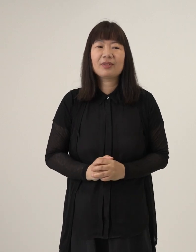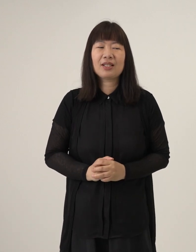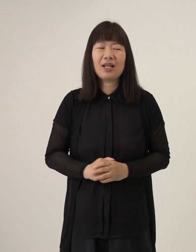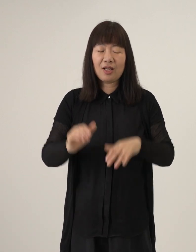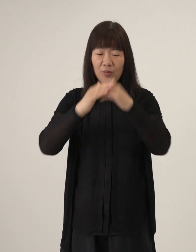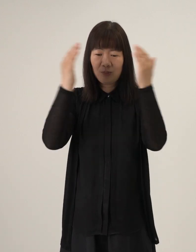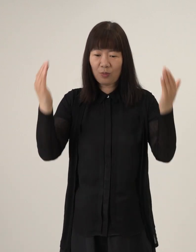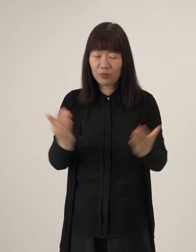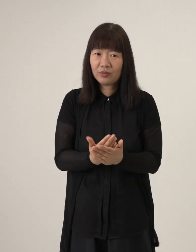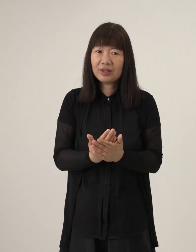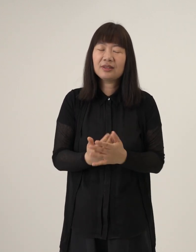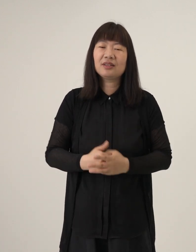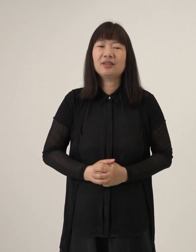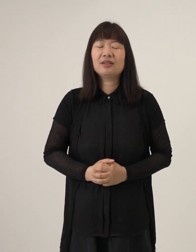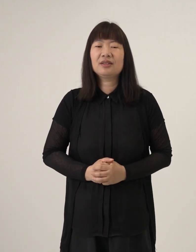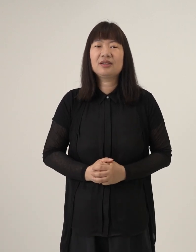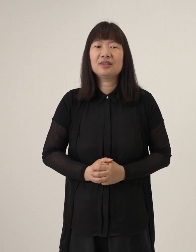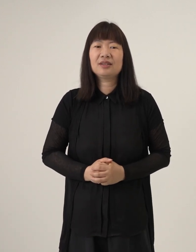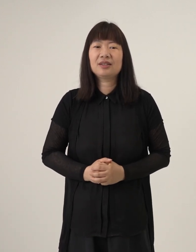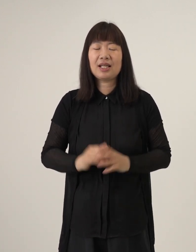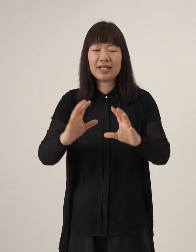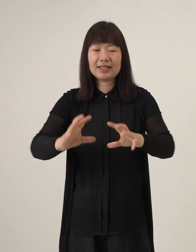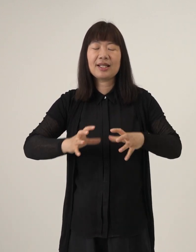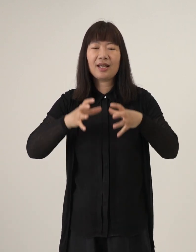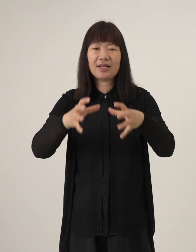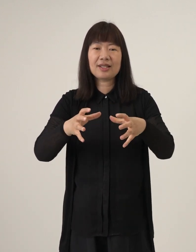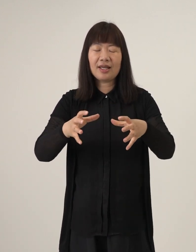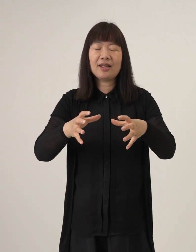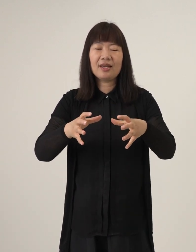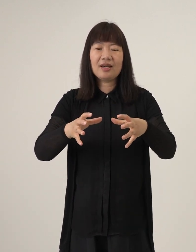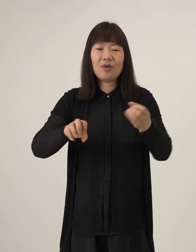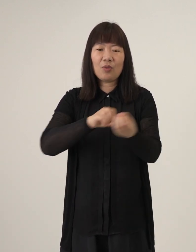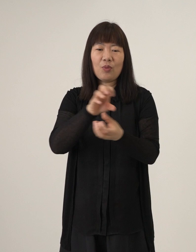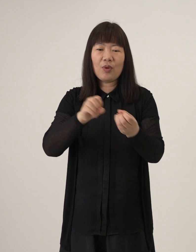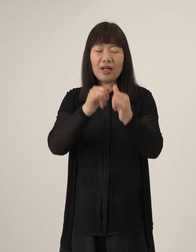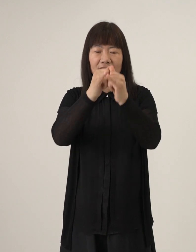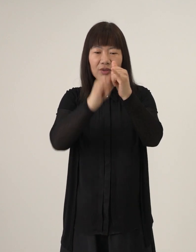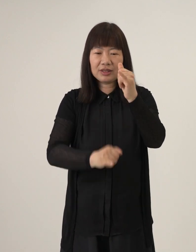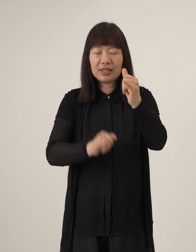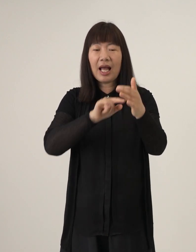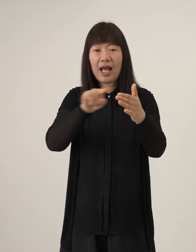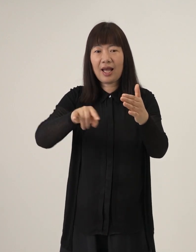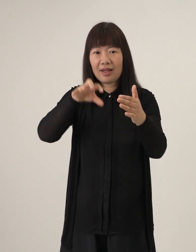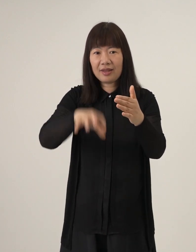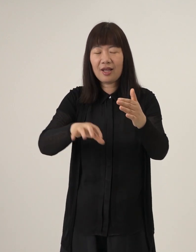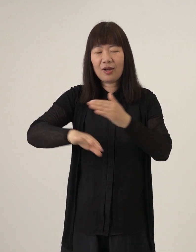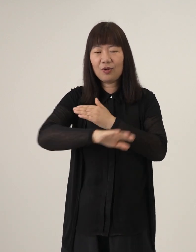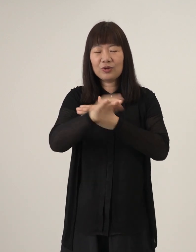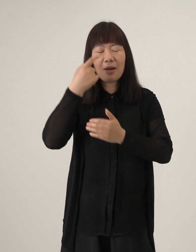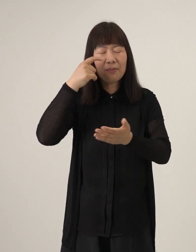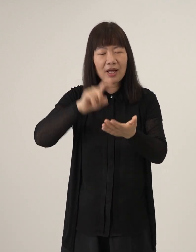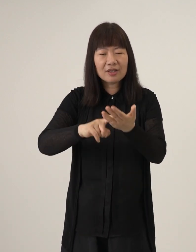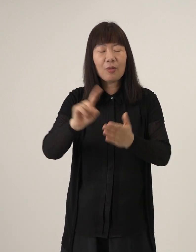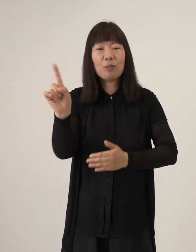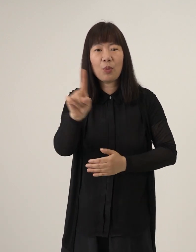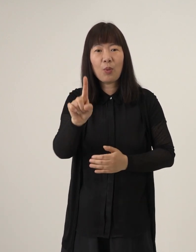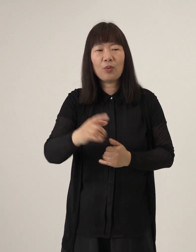이 모든 세계의 격변의 역사 속에 우리는 뭘